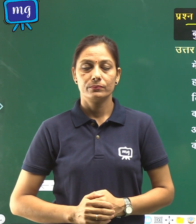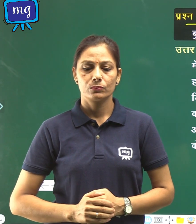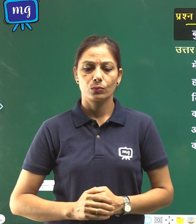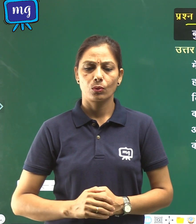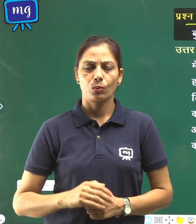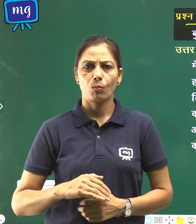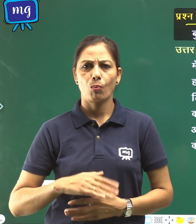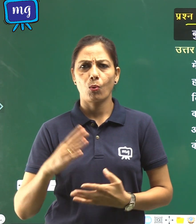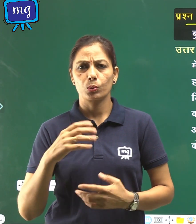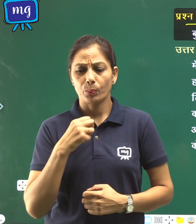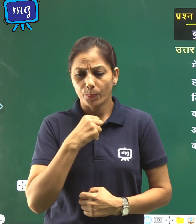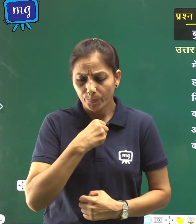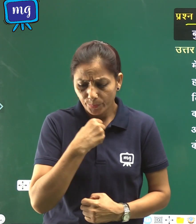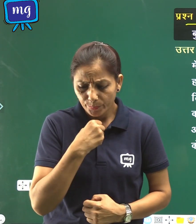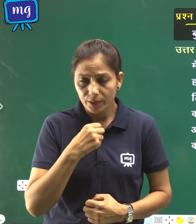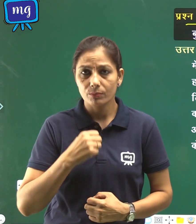बड़ा बुजुर्ग